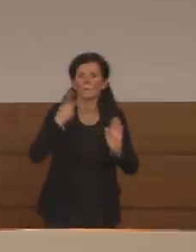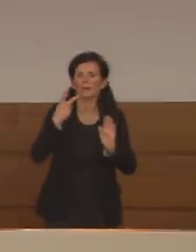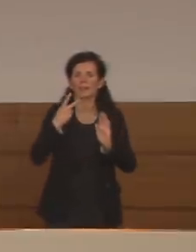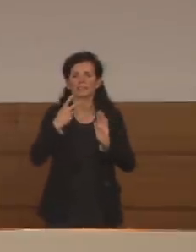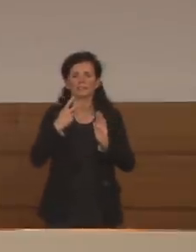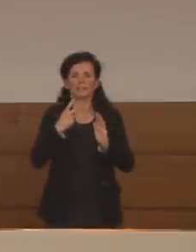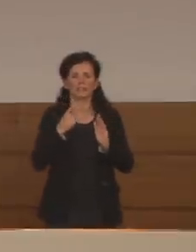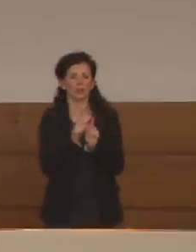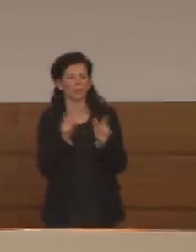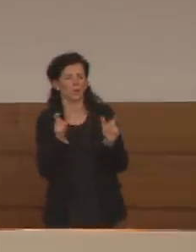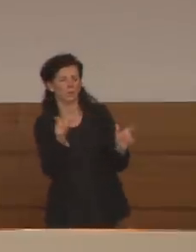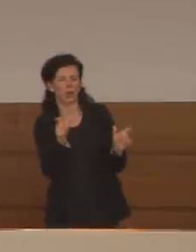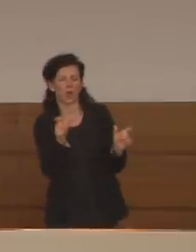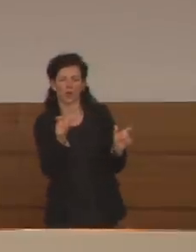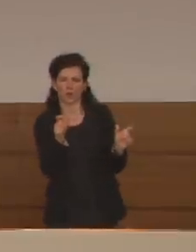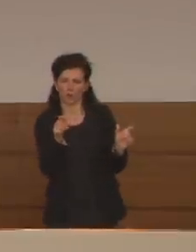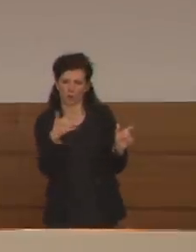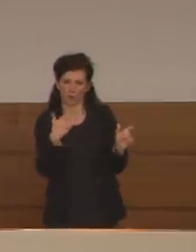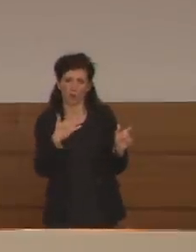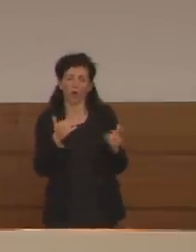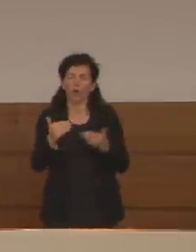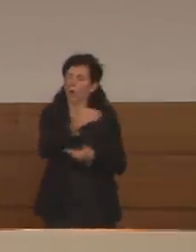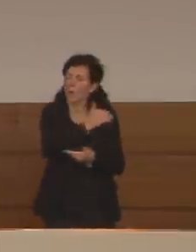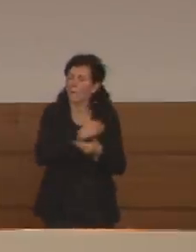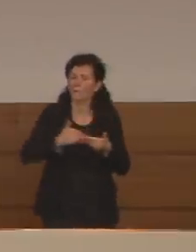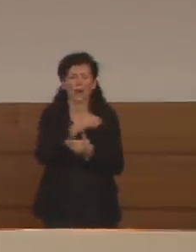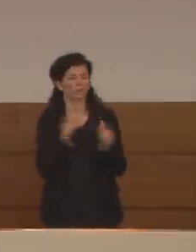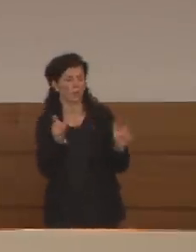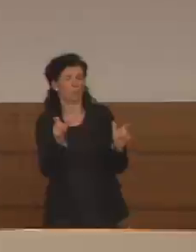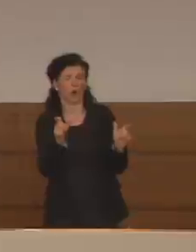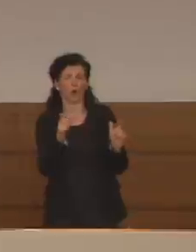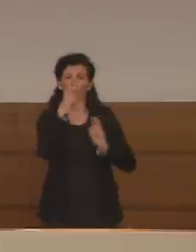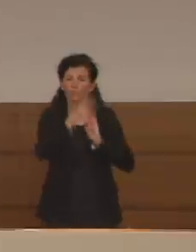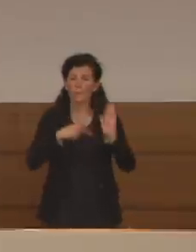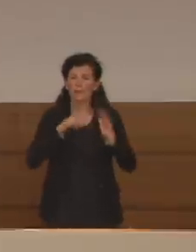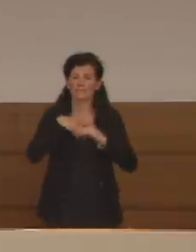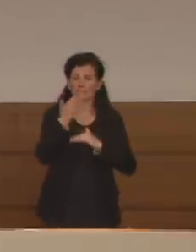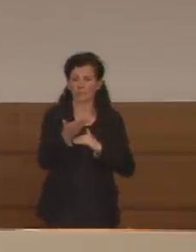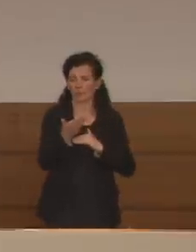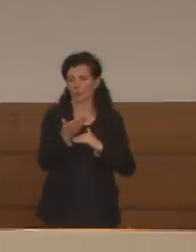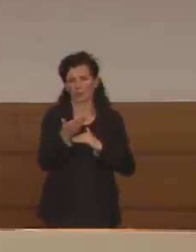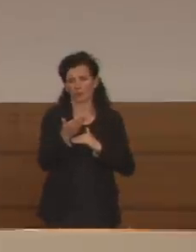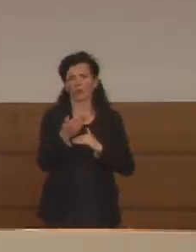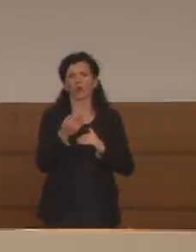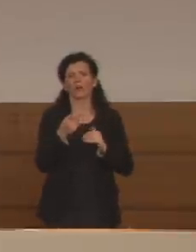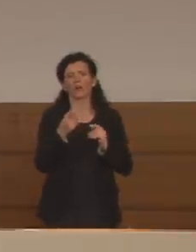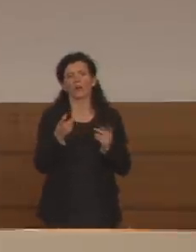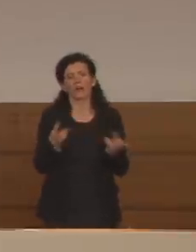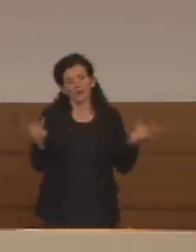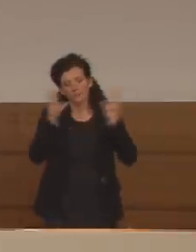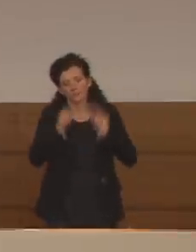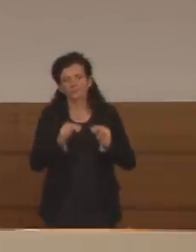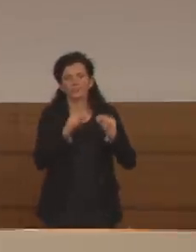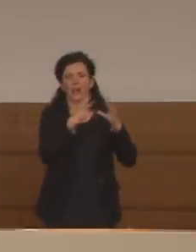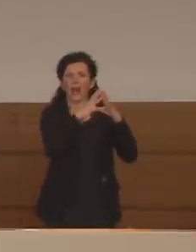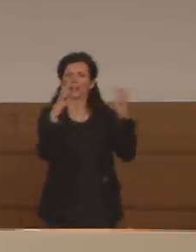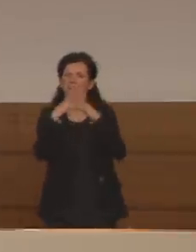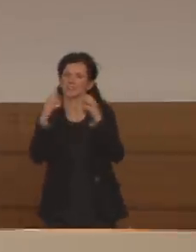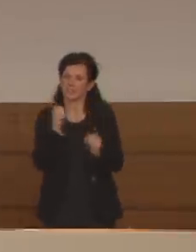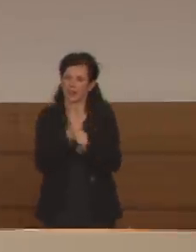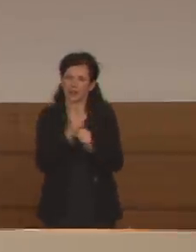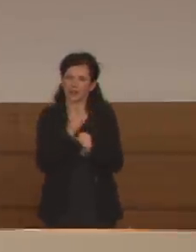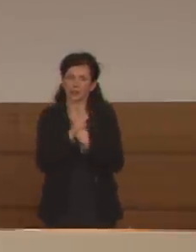nessun paese no look da un completo però riavviare aprire attività produttive nel momento in cui si consolidasse un trend